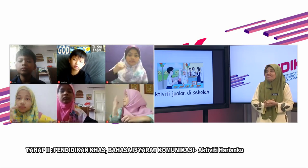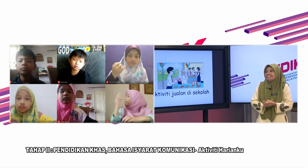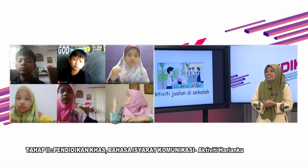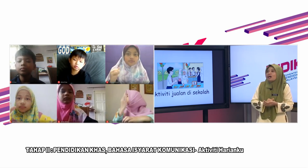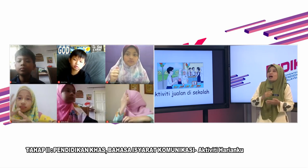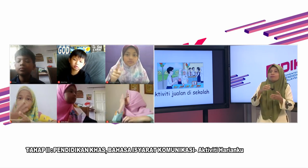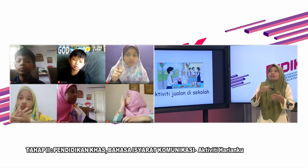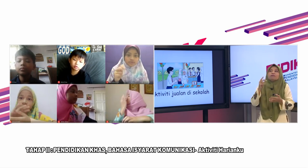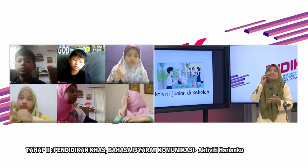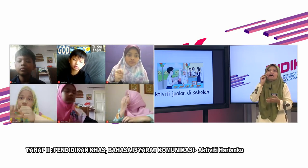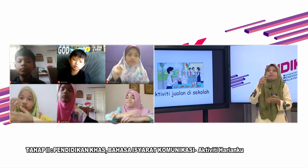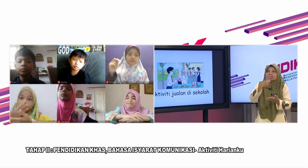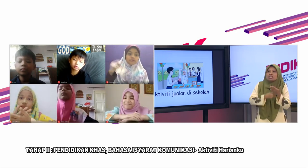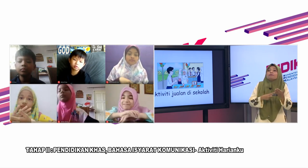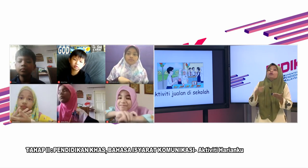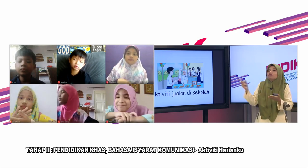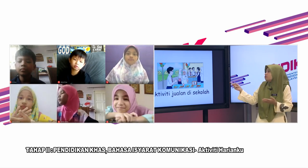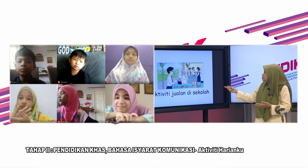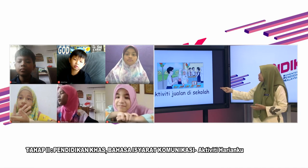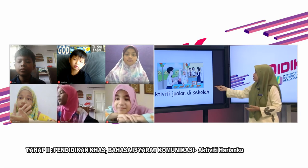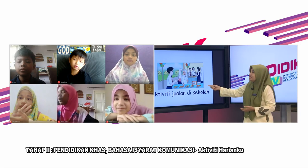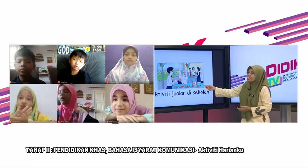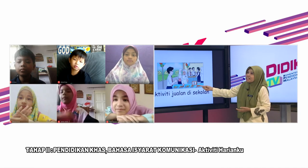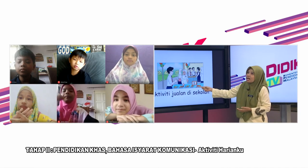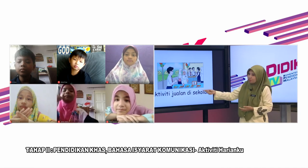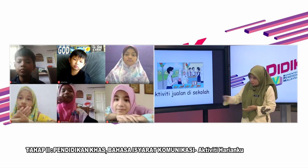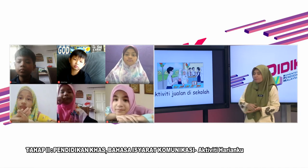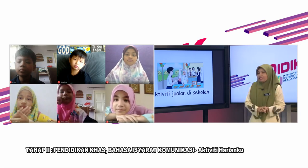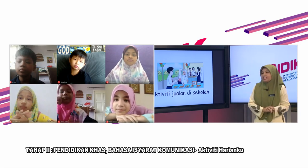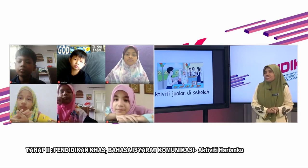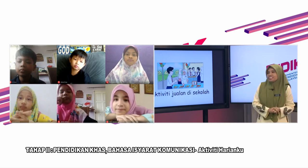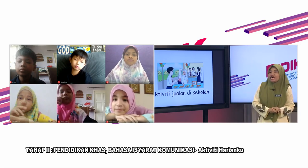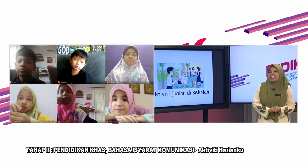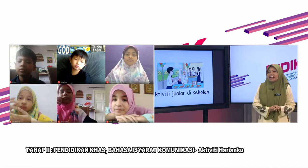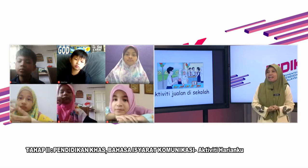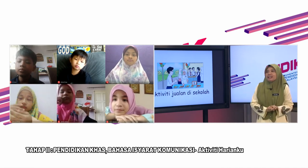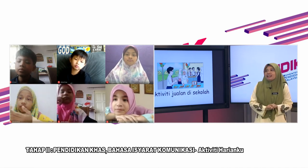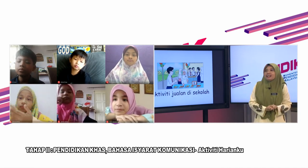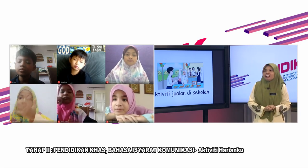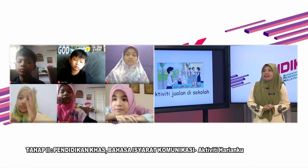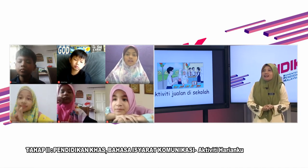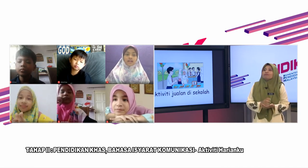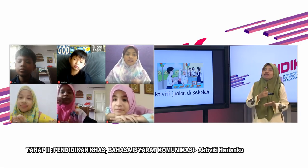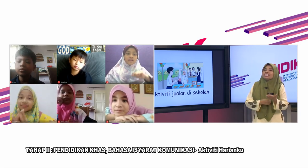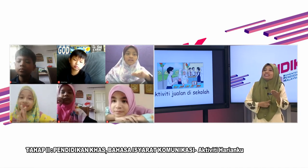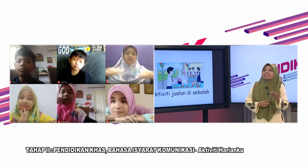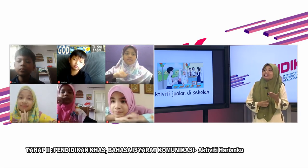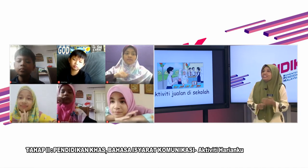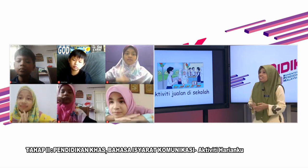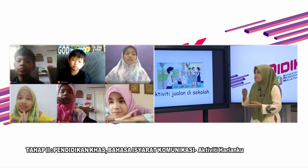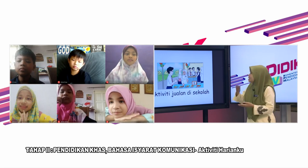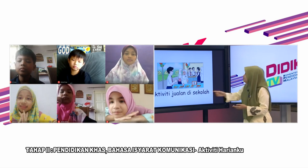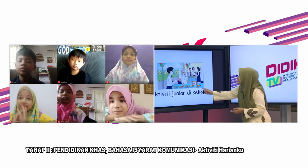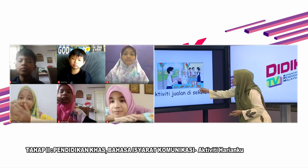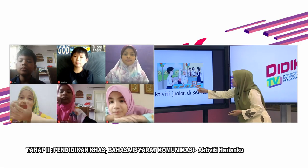Bukan. Apa? Marisa, apa? Apa tu? Diorang boleh membaca, cikgu. Diorang boleh membaca. Okey. Apa?